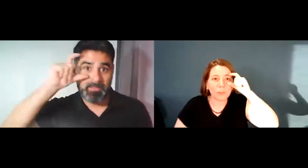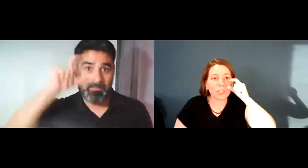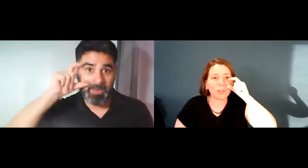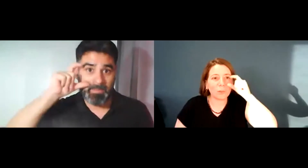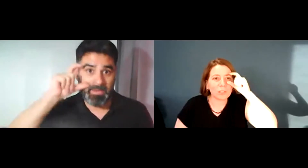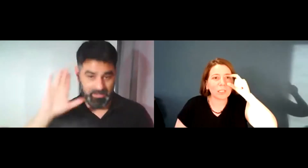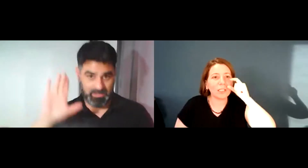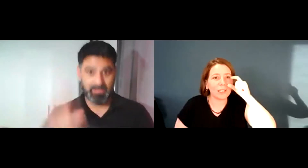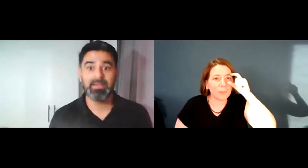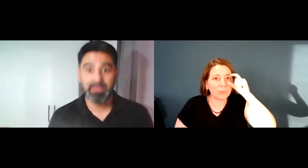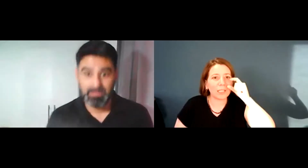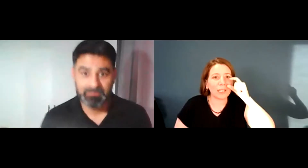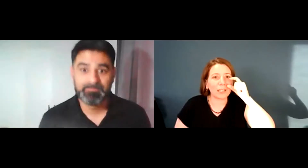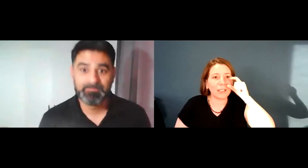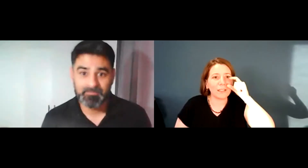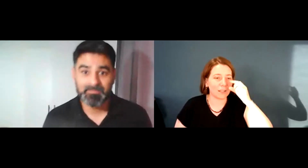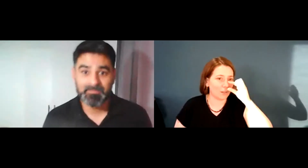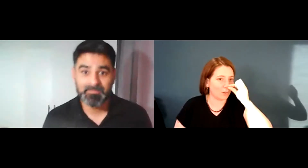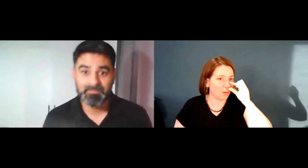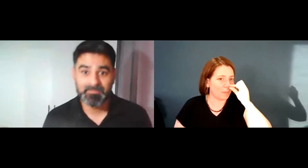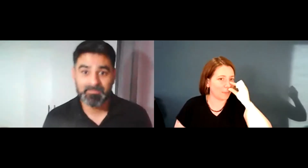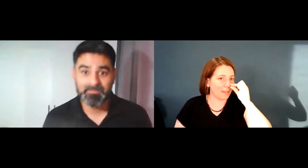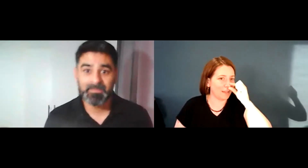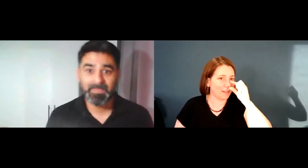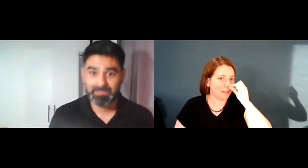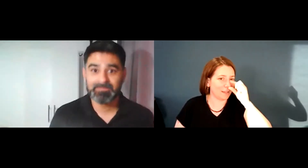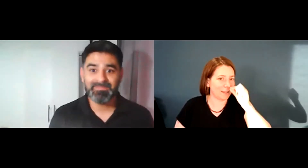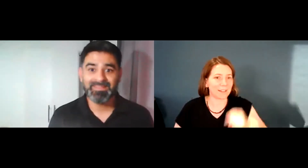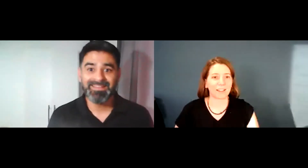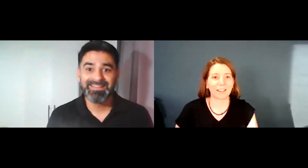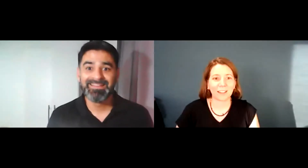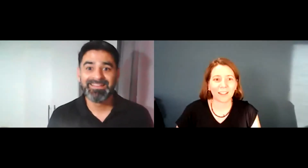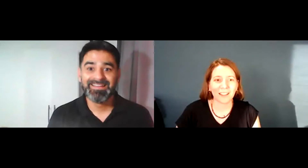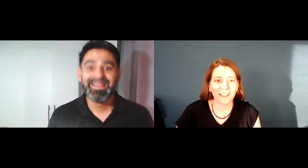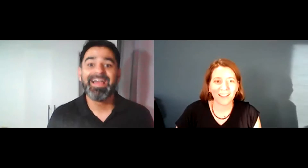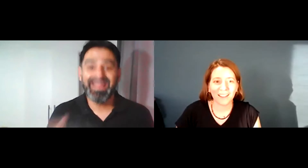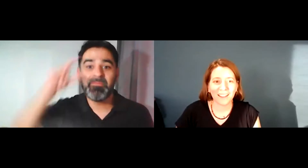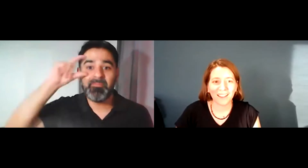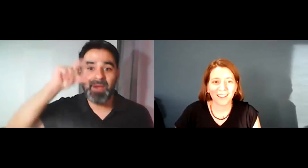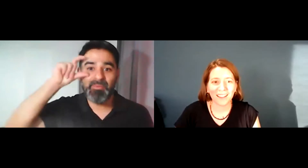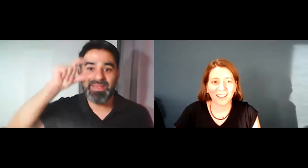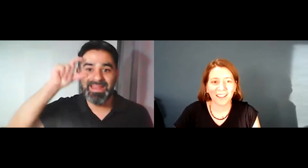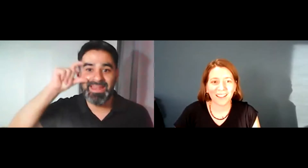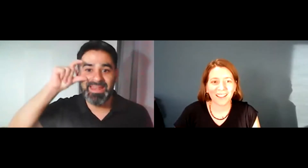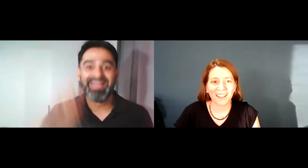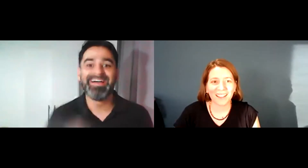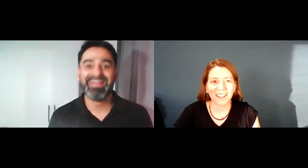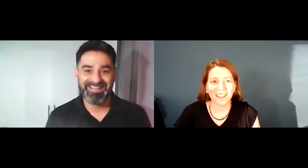apoyás como cerquita de la punta de la nariz. O, Mabel. No, porque los tengo que poner, como uso dos